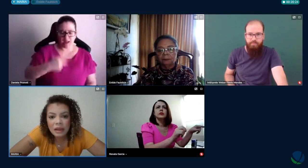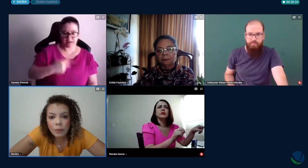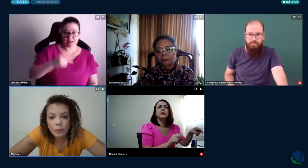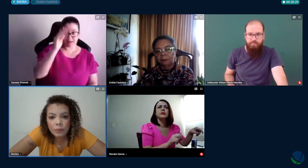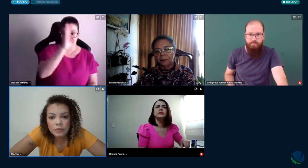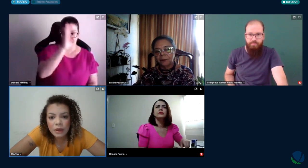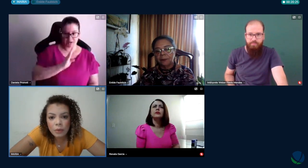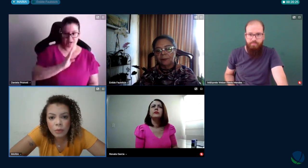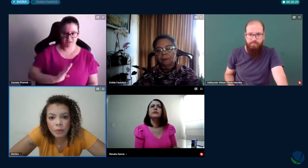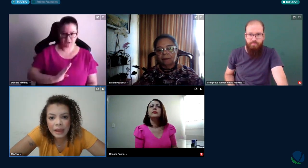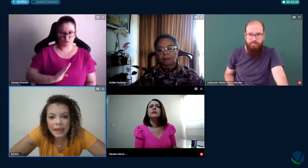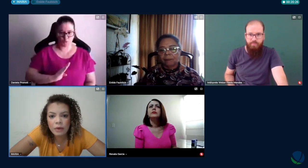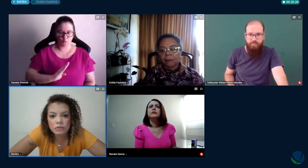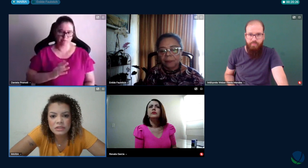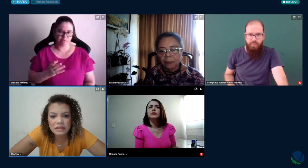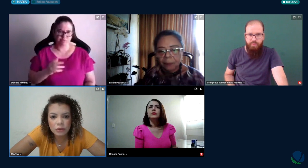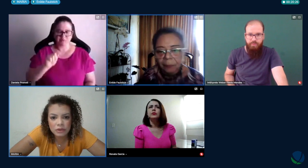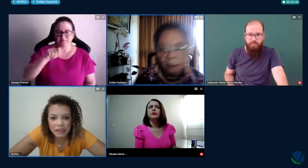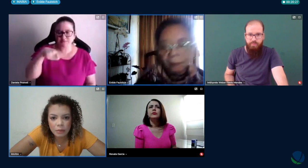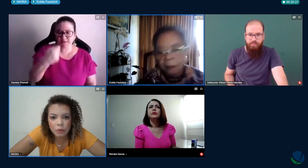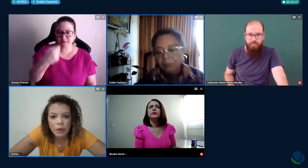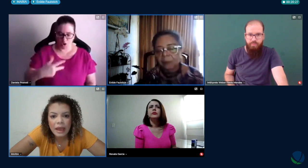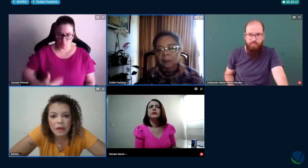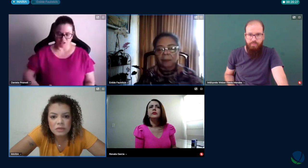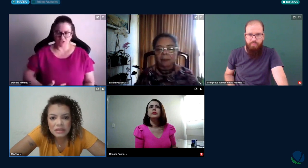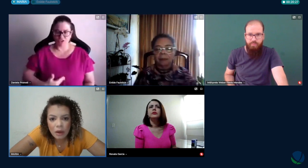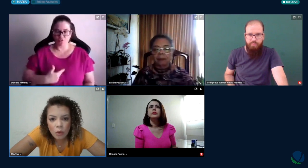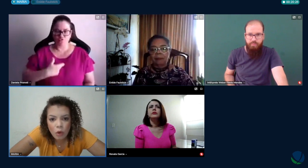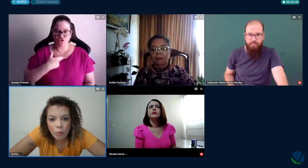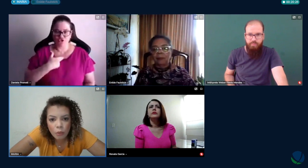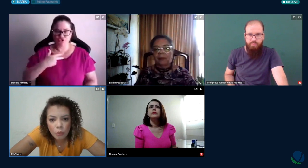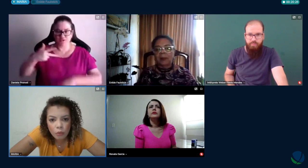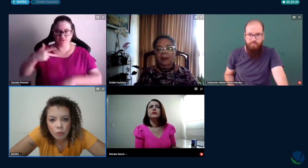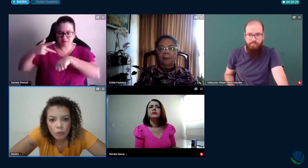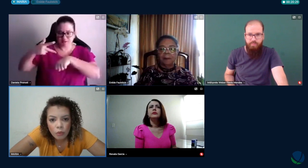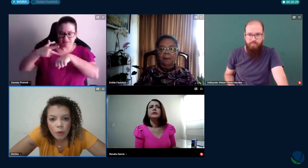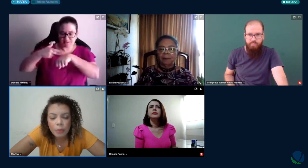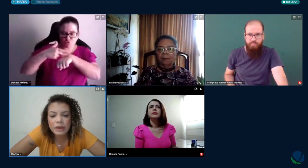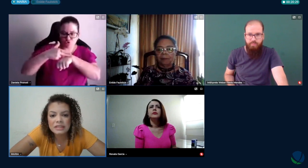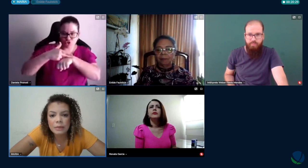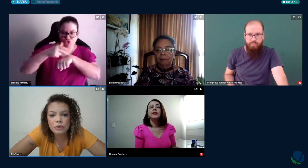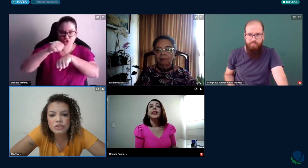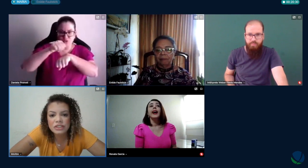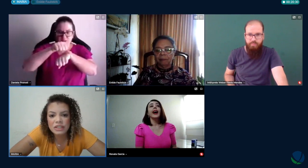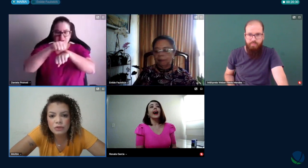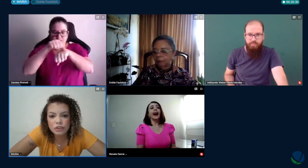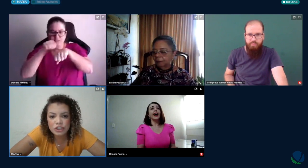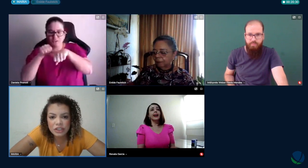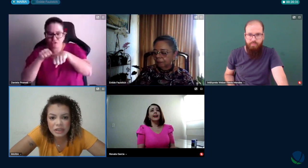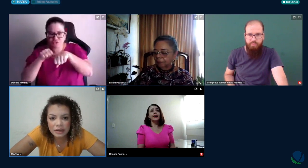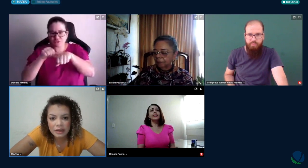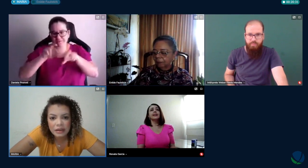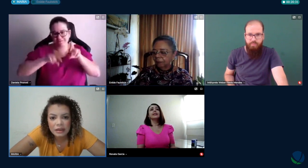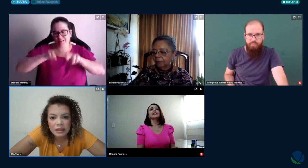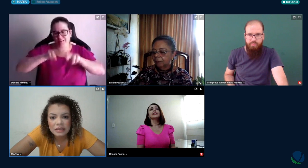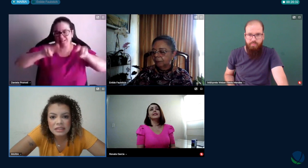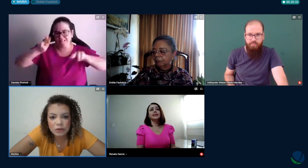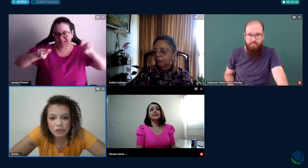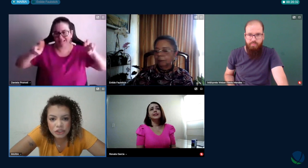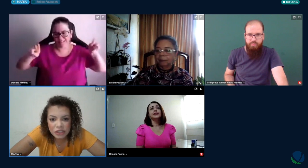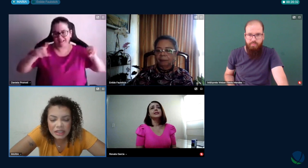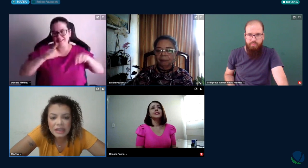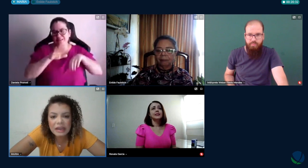mas não é um sinal termo, é um sinal comum. Por exemplo, de cirurgia.